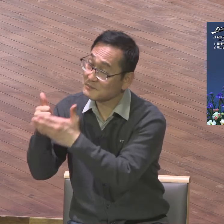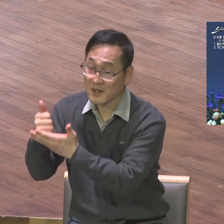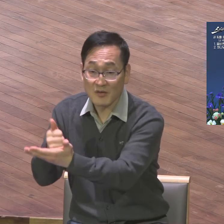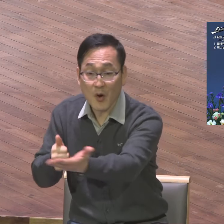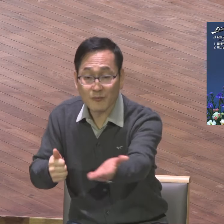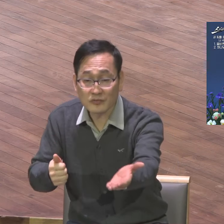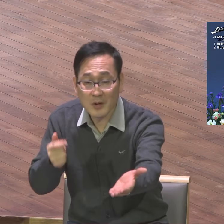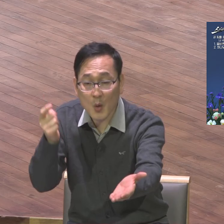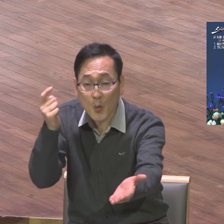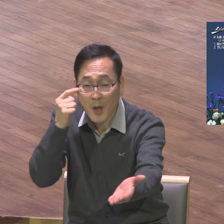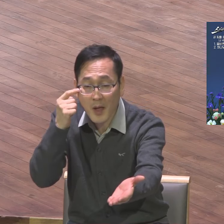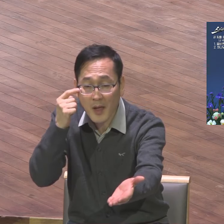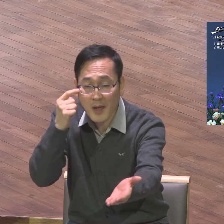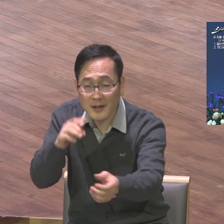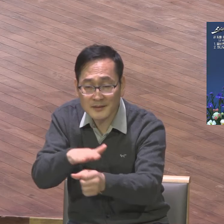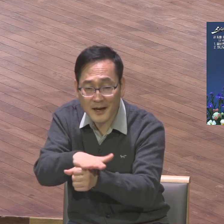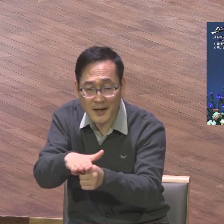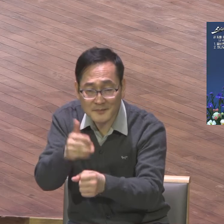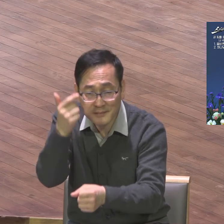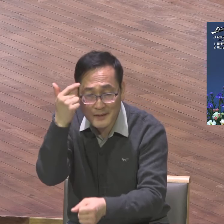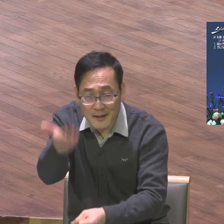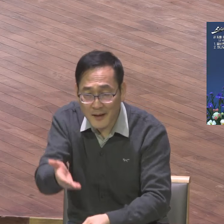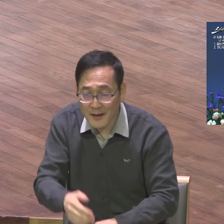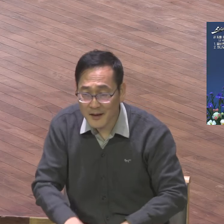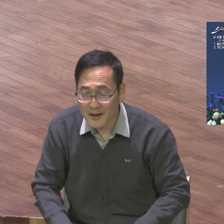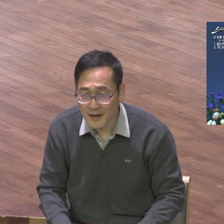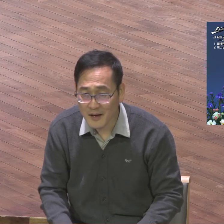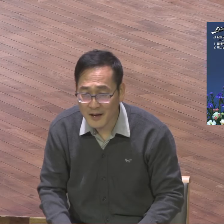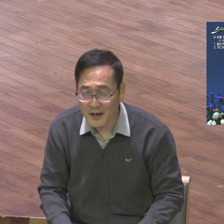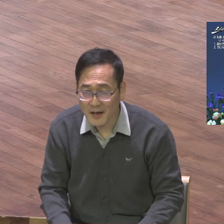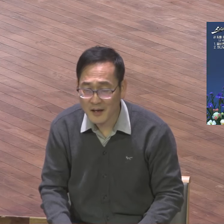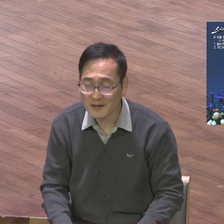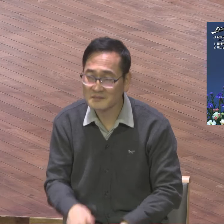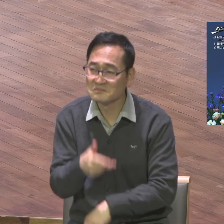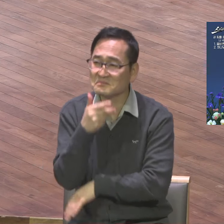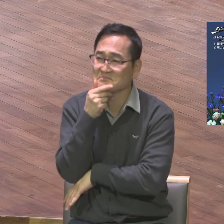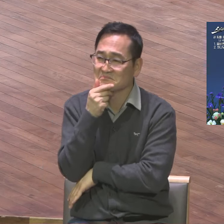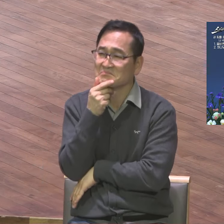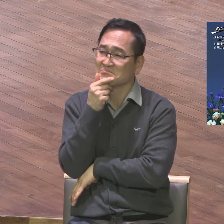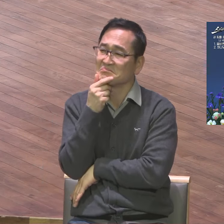하나님께서 왜 저와 여러분을 사랑하십니까?